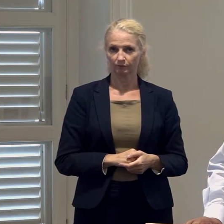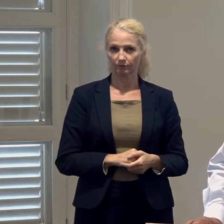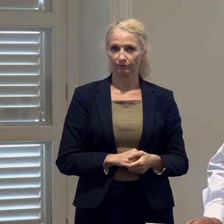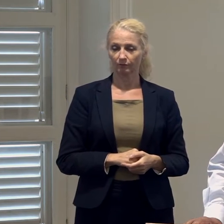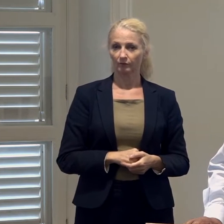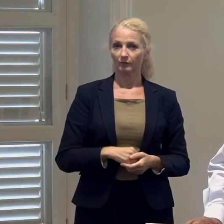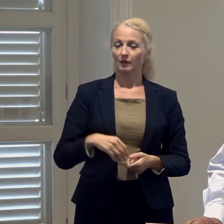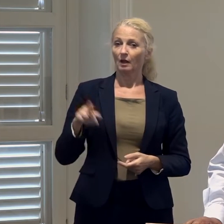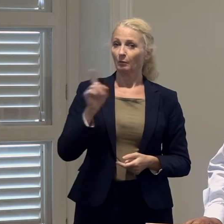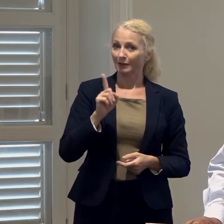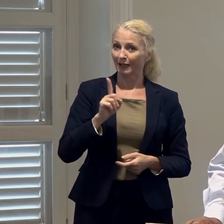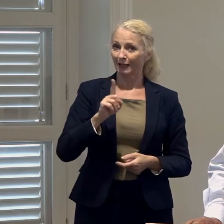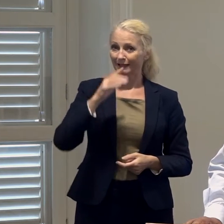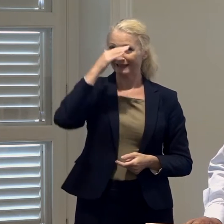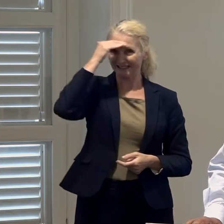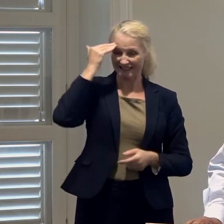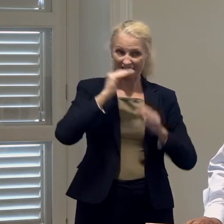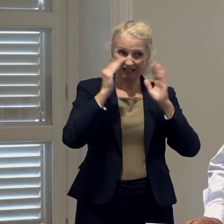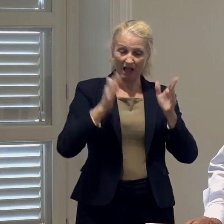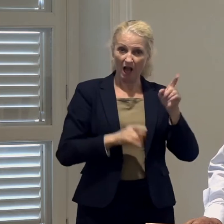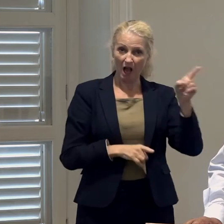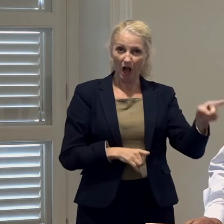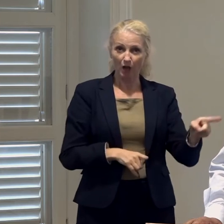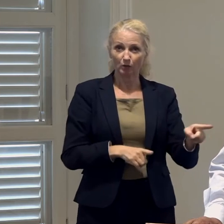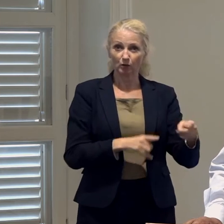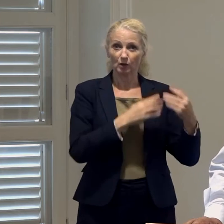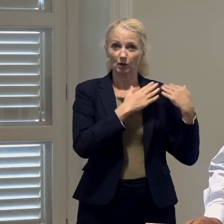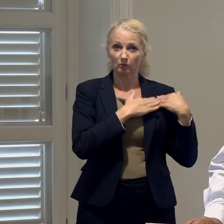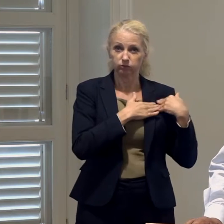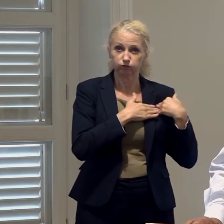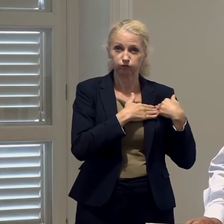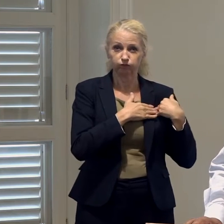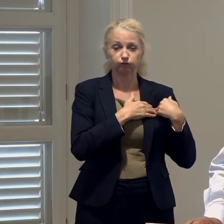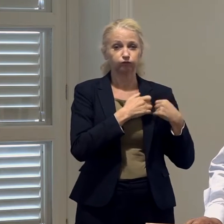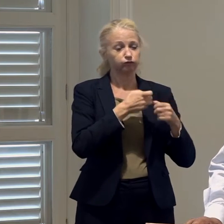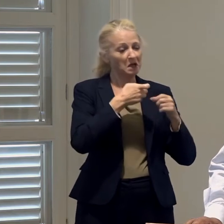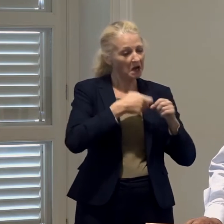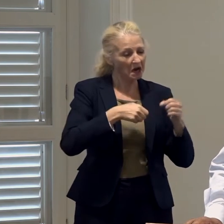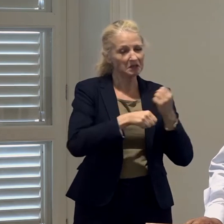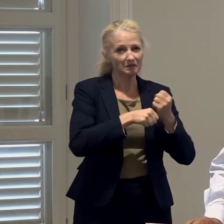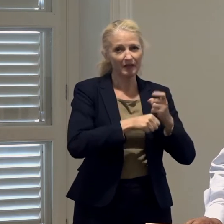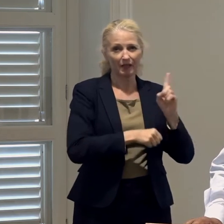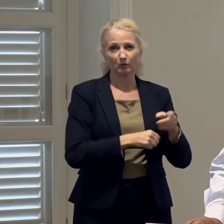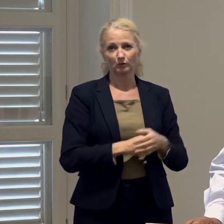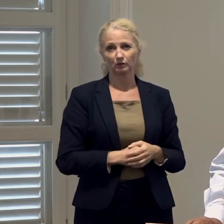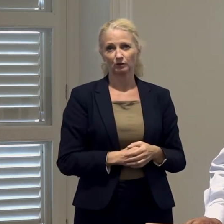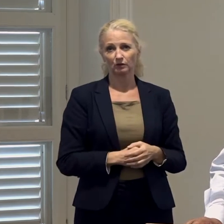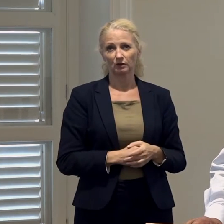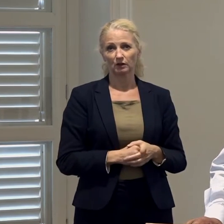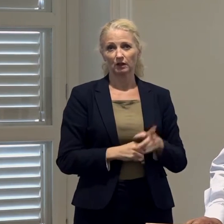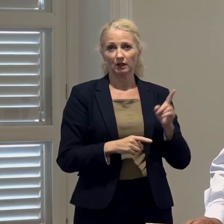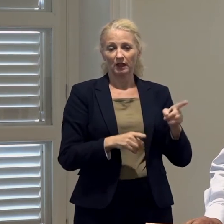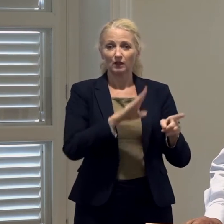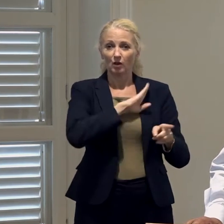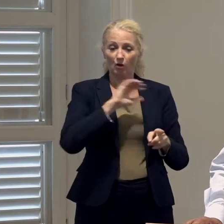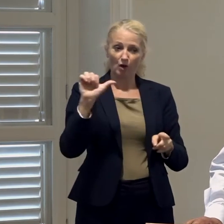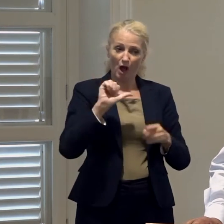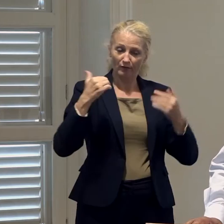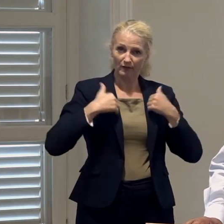Dit leidt tot druk op het ziekenhuis en andere delen van de zorg die nu al aan het toenemen is.